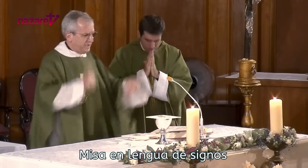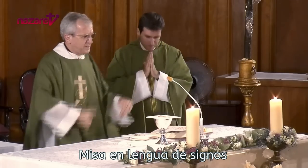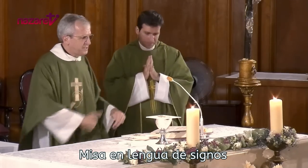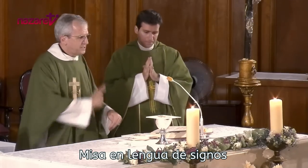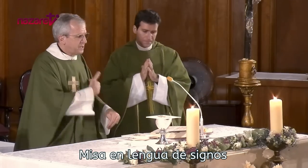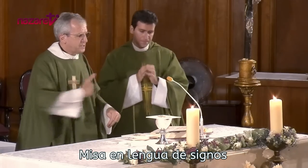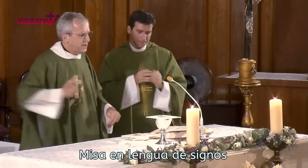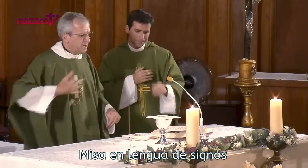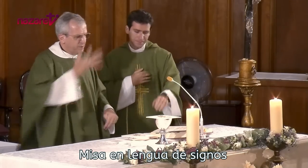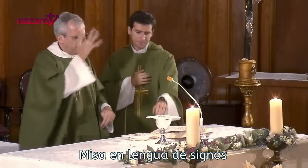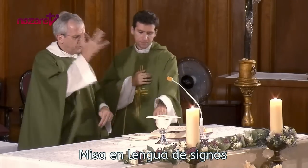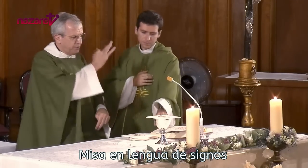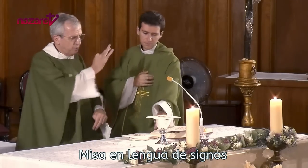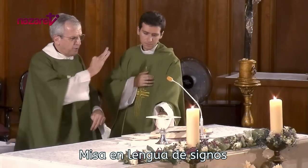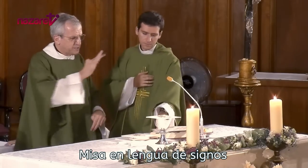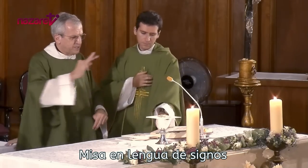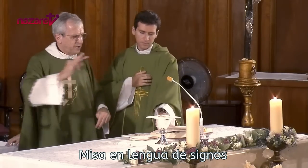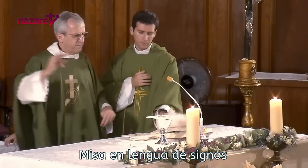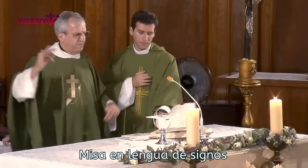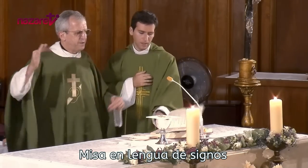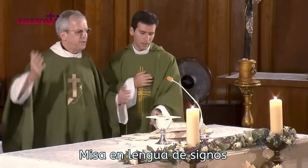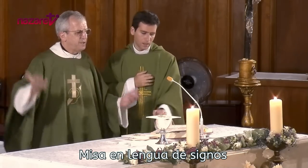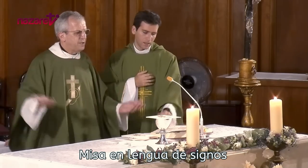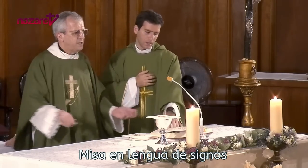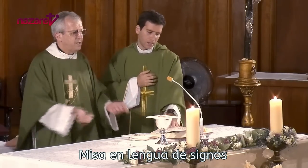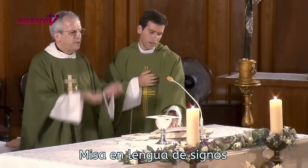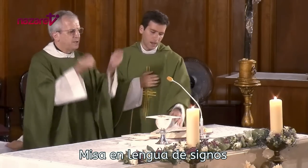Este es el sacramento de nuestra fe.